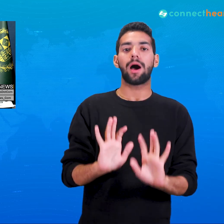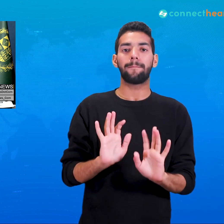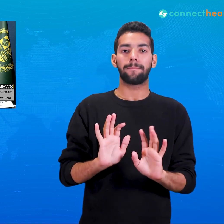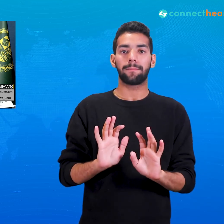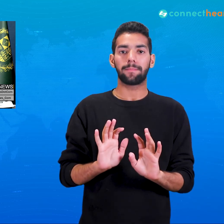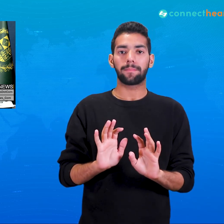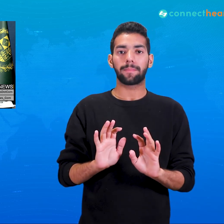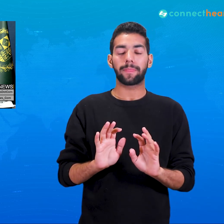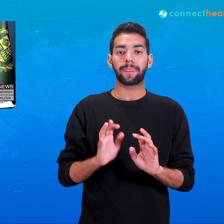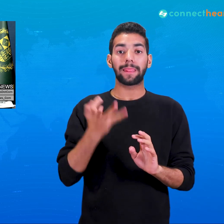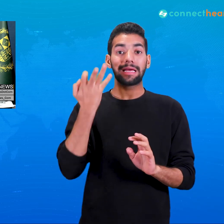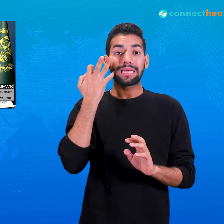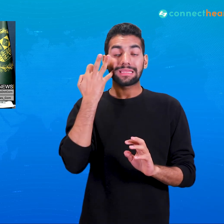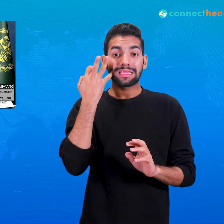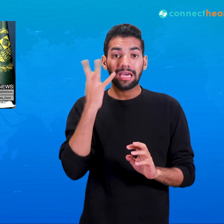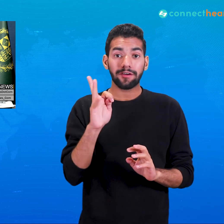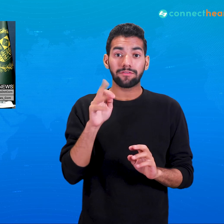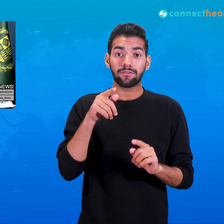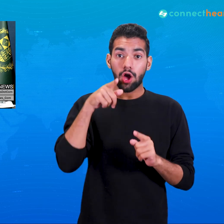تم اور ہے